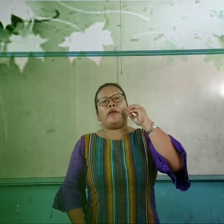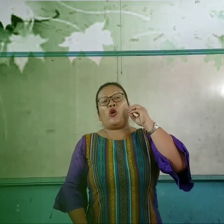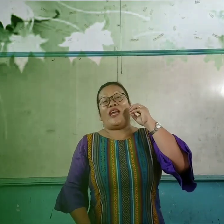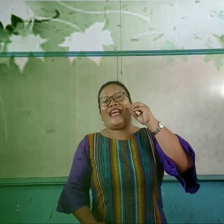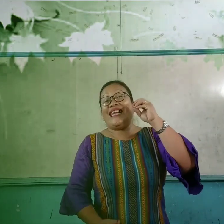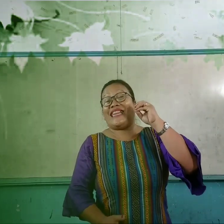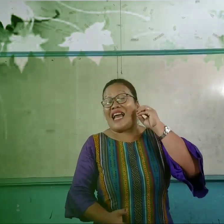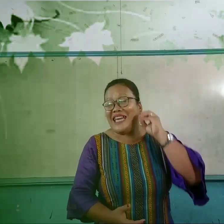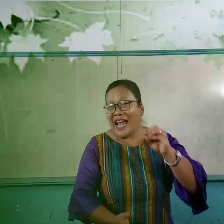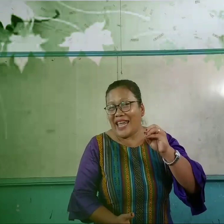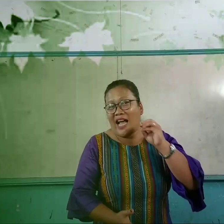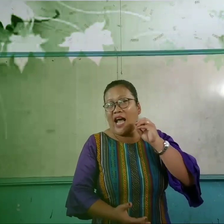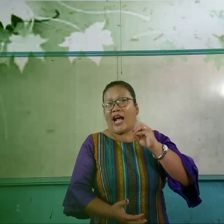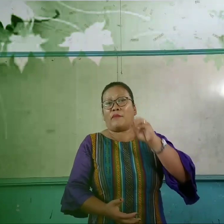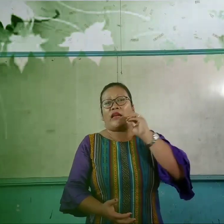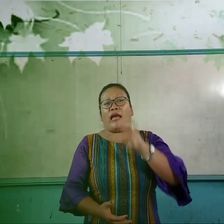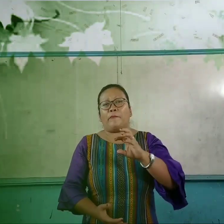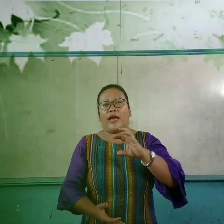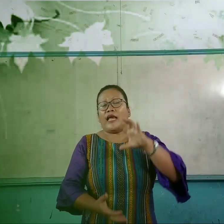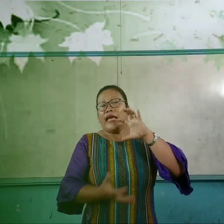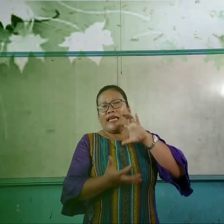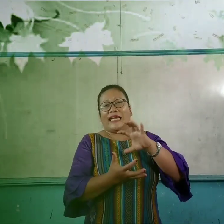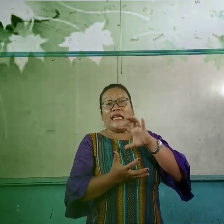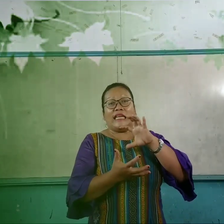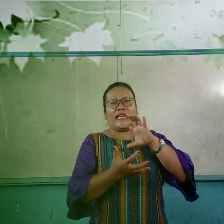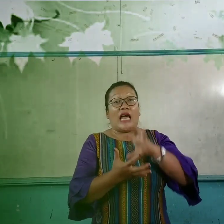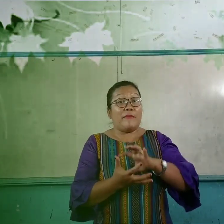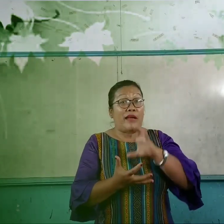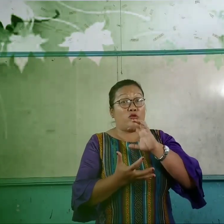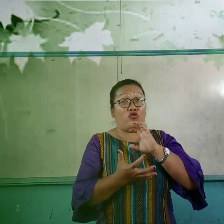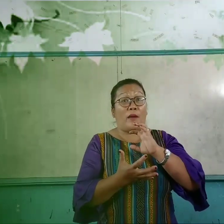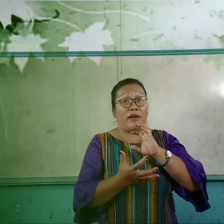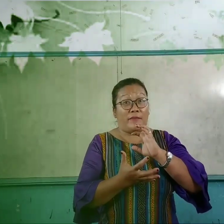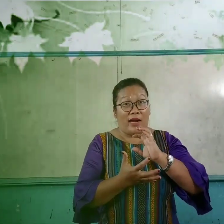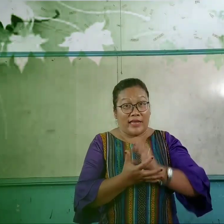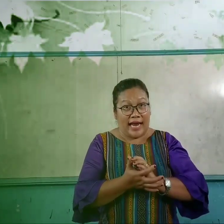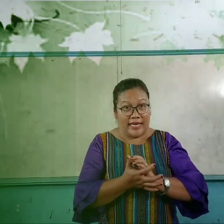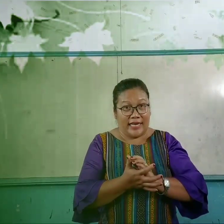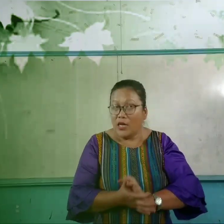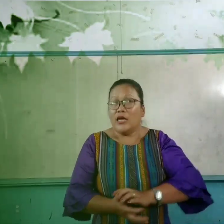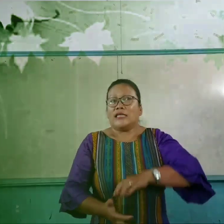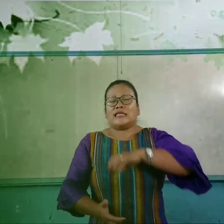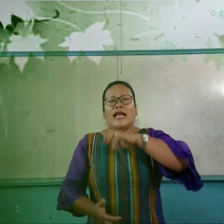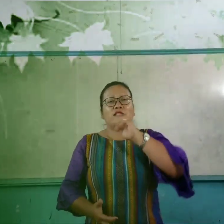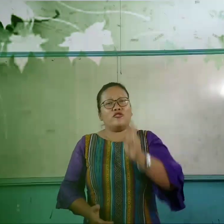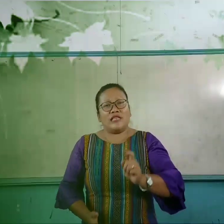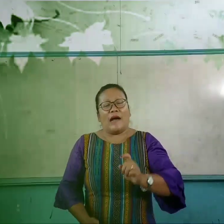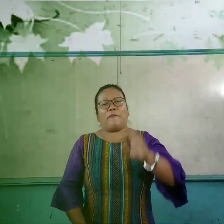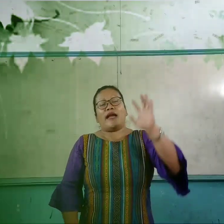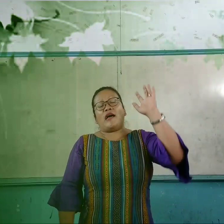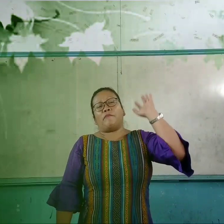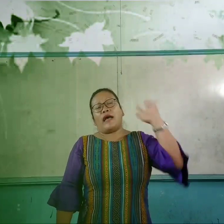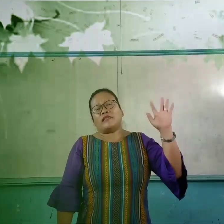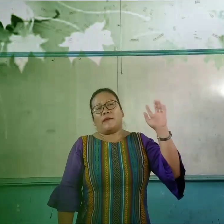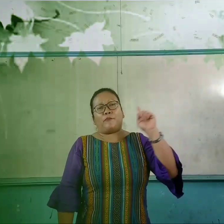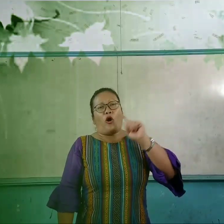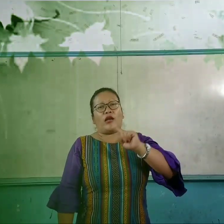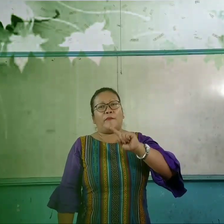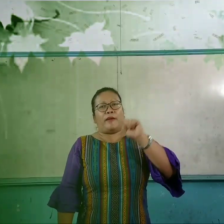Embrio ini tadilah yang akan menempel di dinding rahim yang sudah menebal tadi. Selanjutnya pada fase